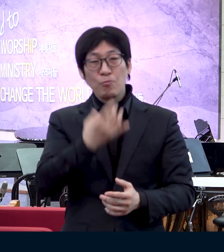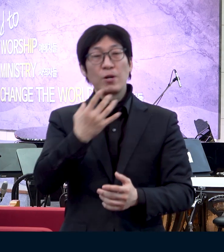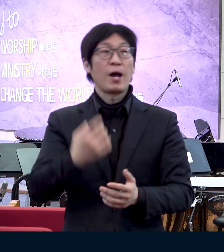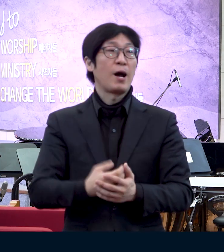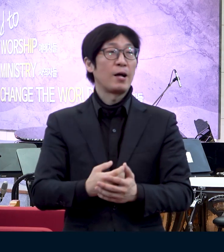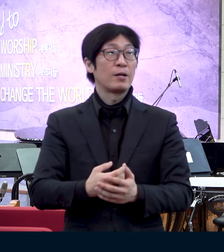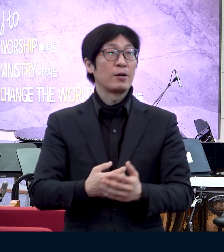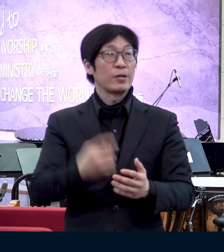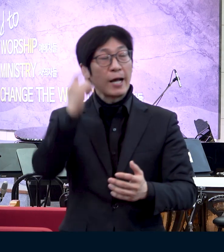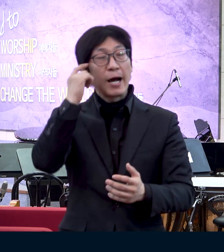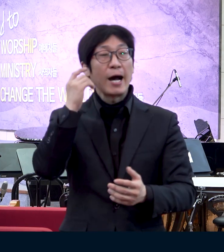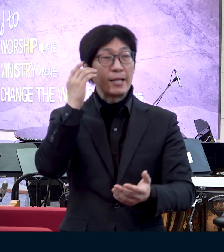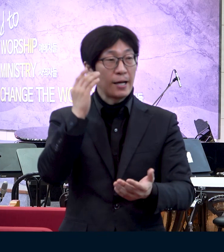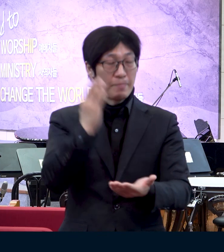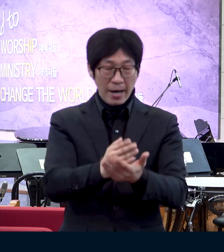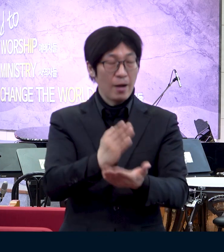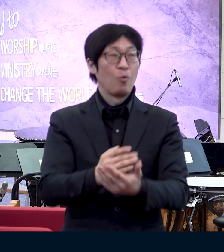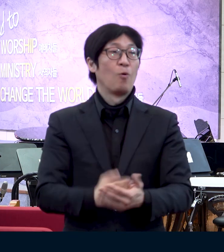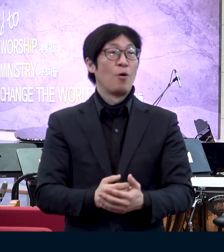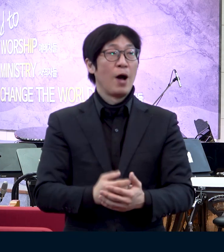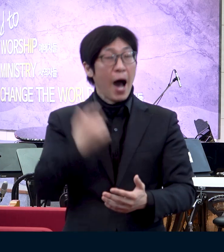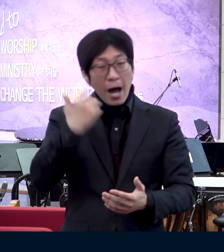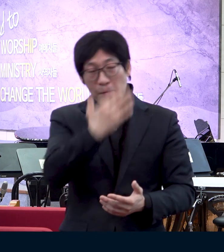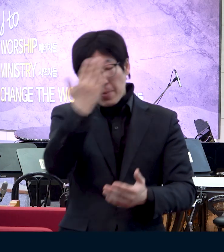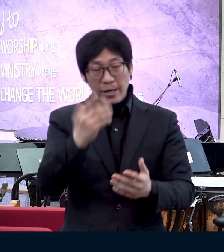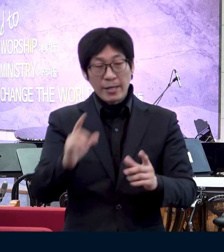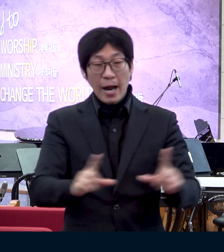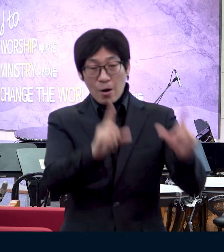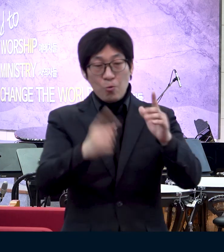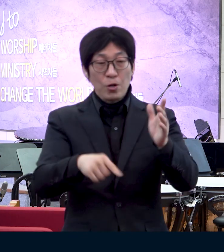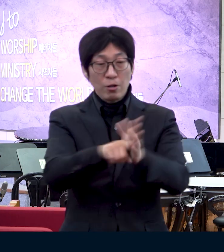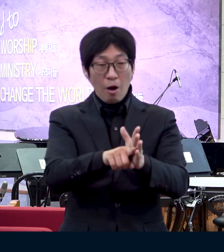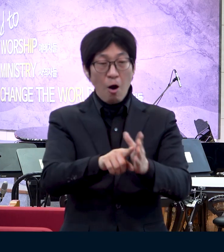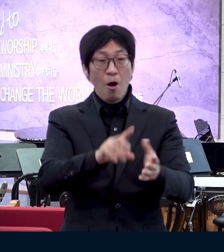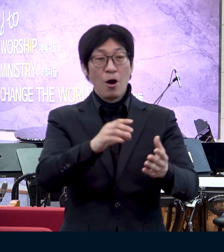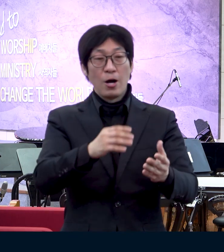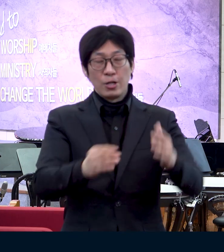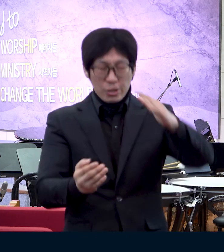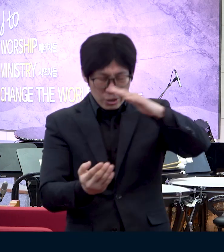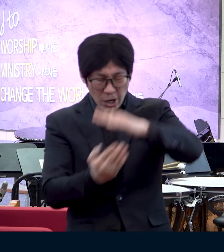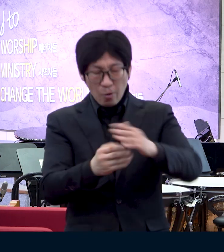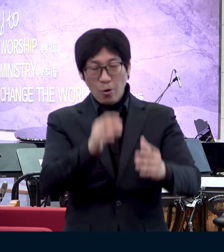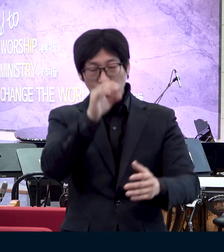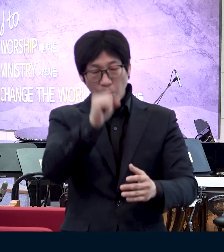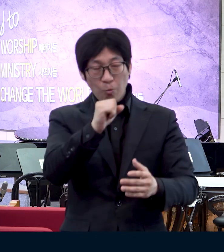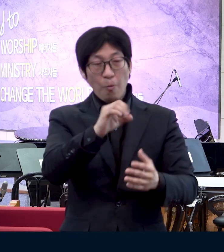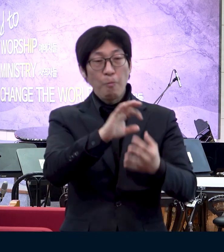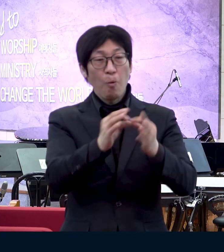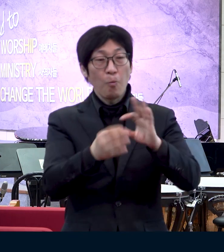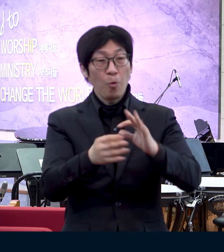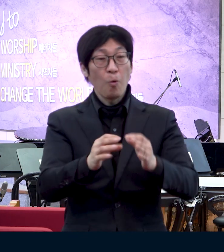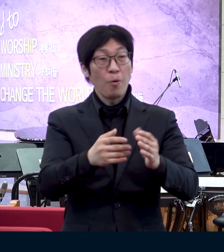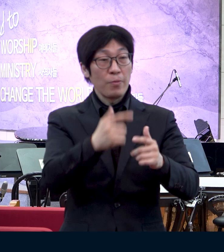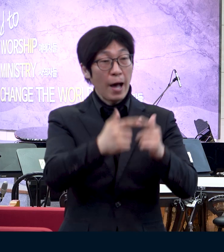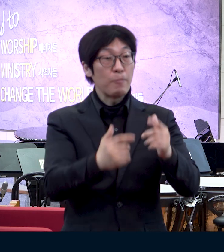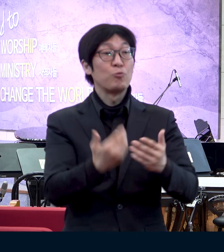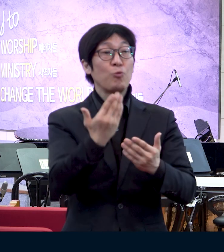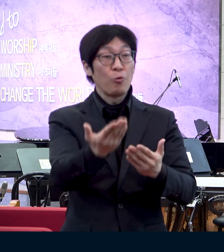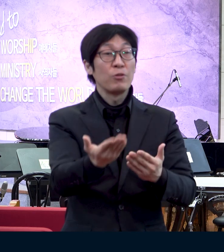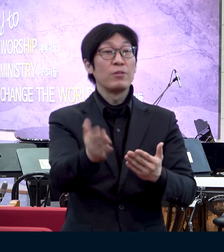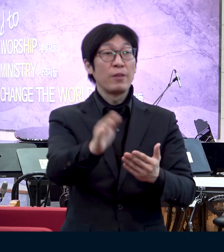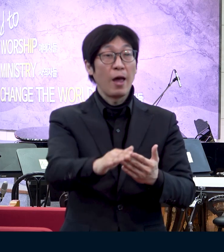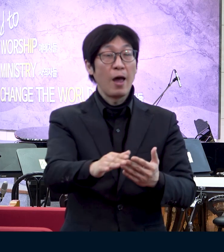네가 행복하라고, 네가 아름답게 살라고 내가 준 건데 너는 왜 거기서 그렇게